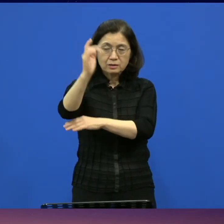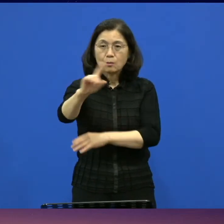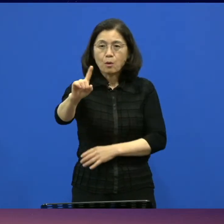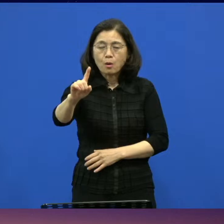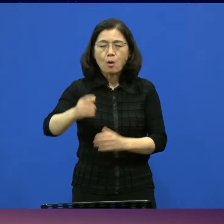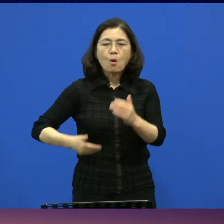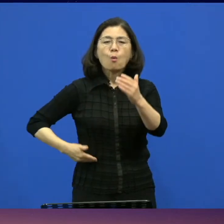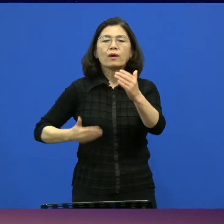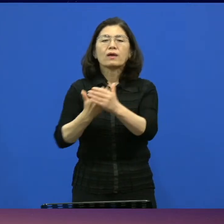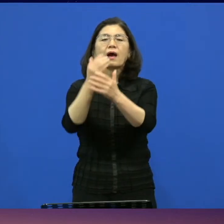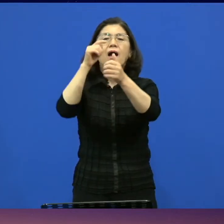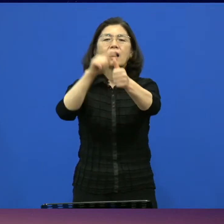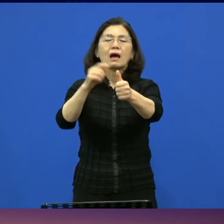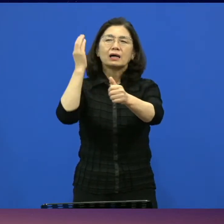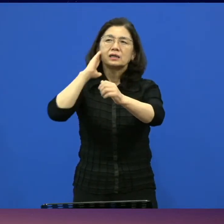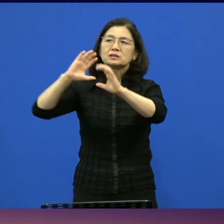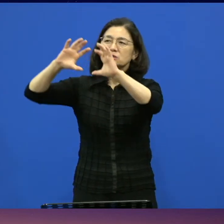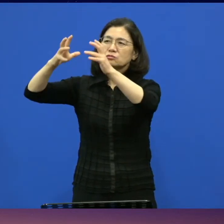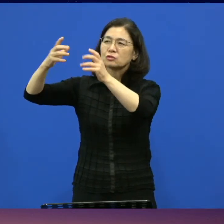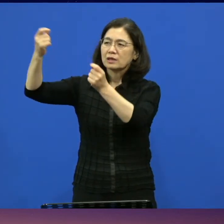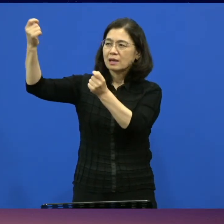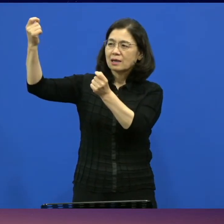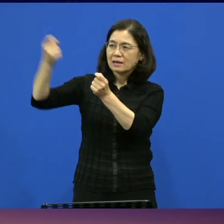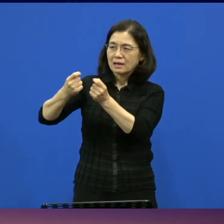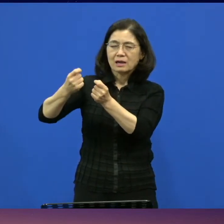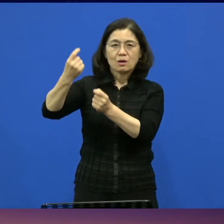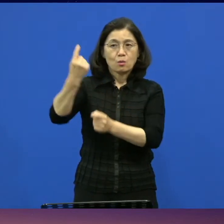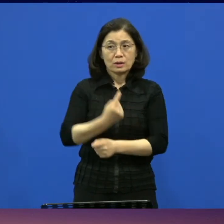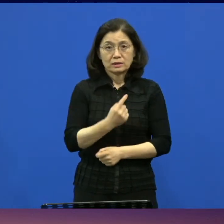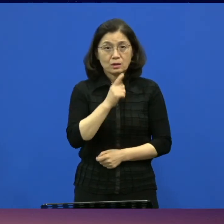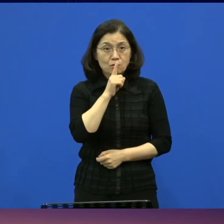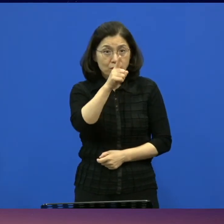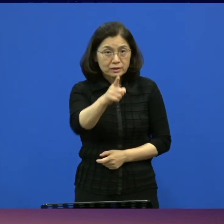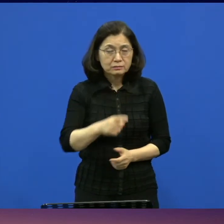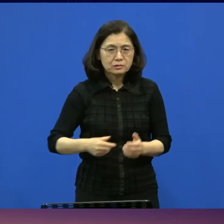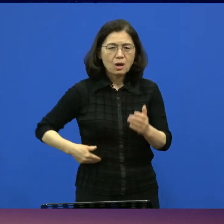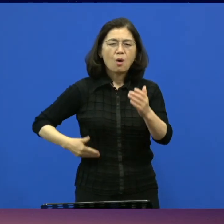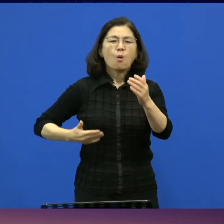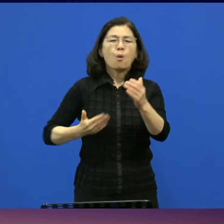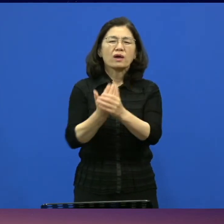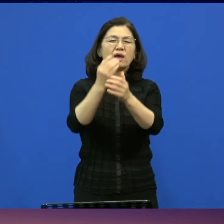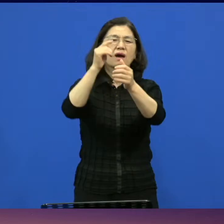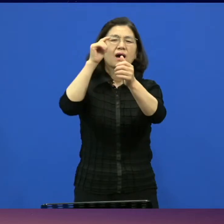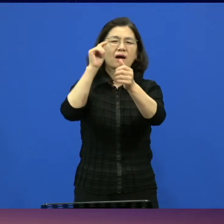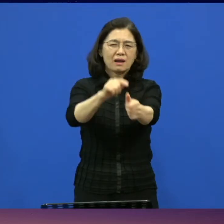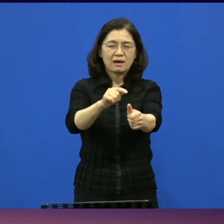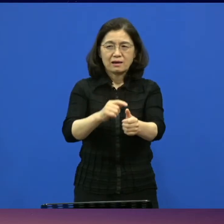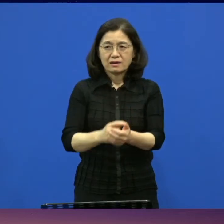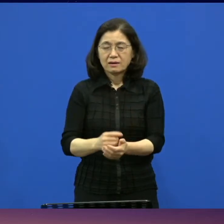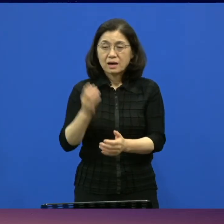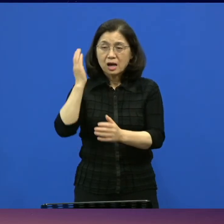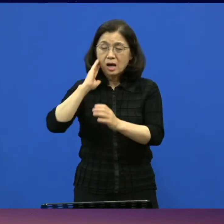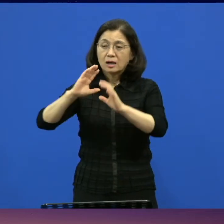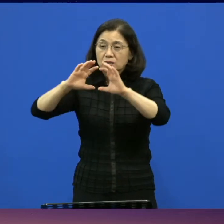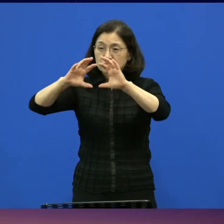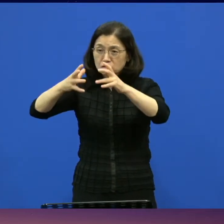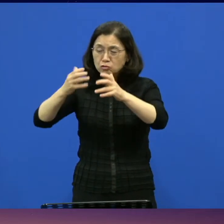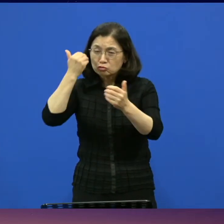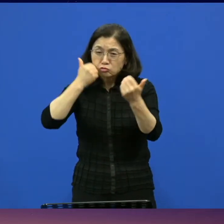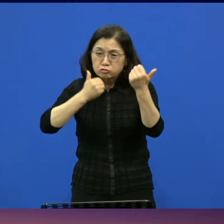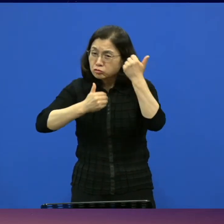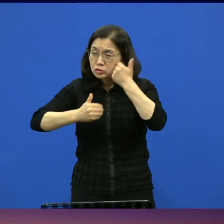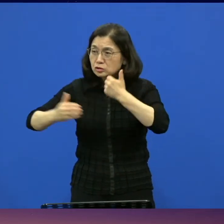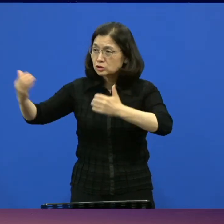회개하라. 천국이 가까웠나니라. 회개라는 메시지예요. 천국은 아무에게나 임하는 게 아니라 회개를 요구하는 거죠.